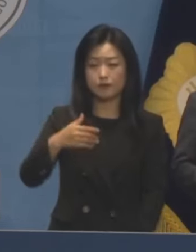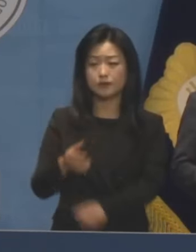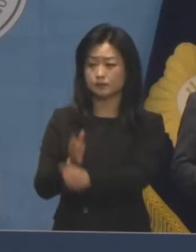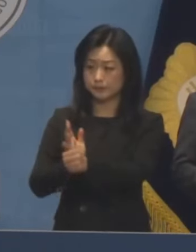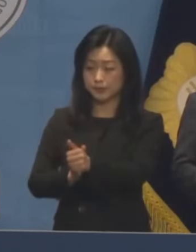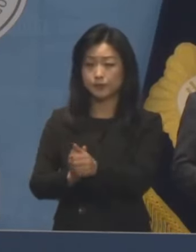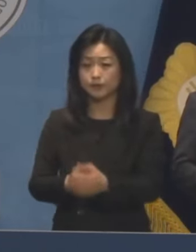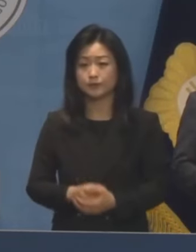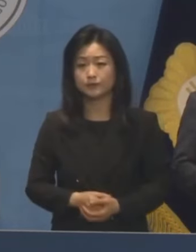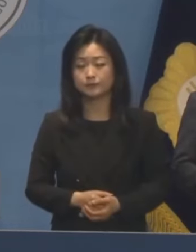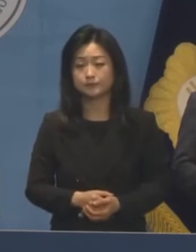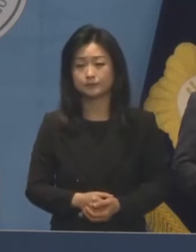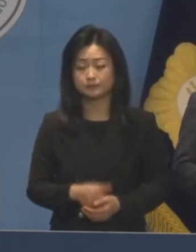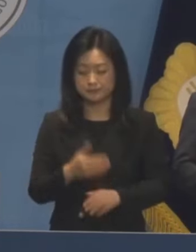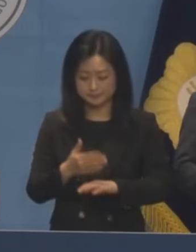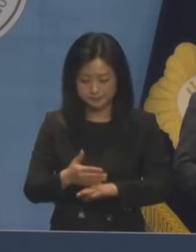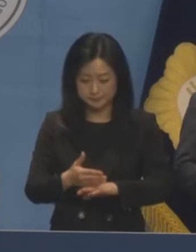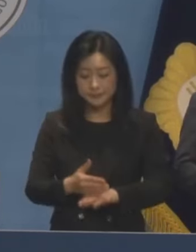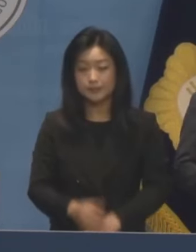나서야 합니다